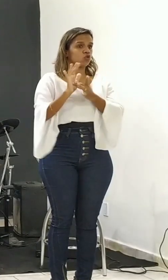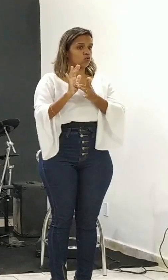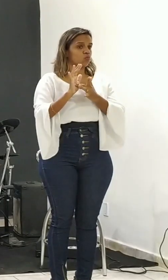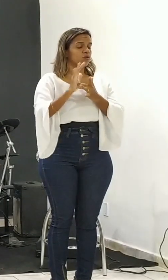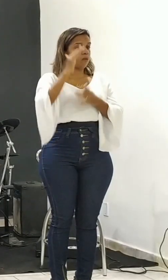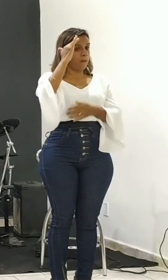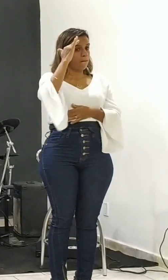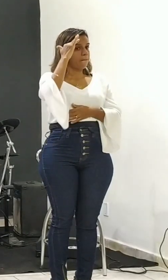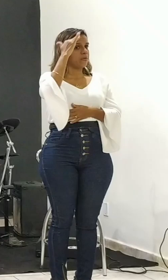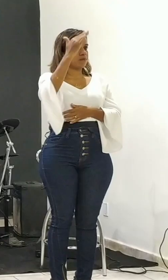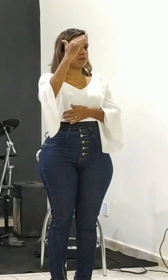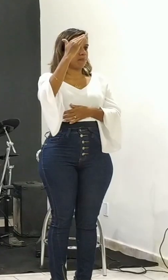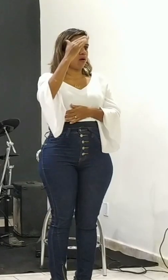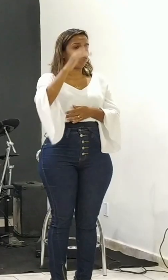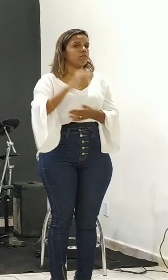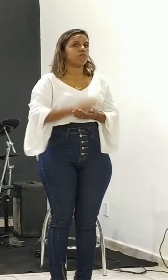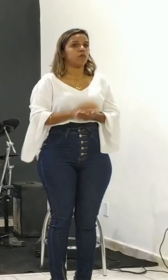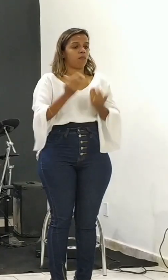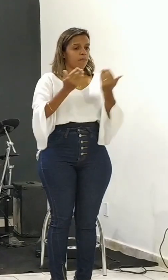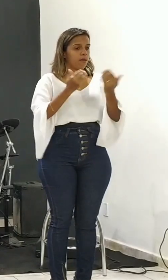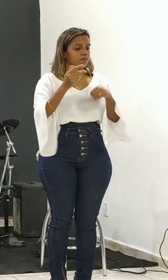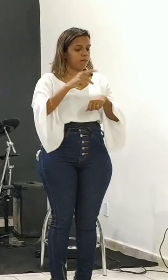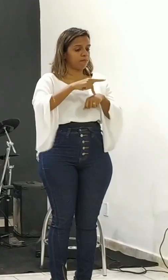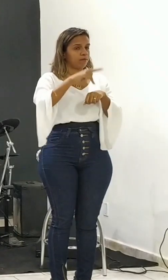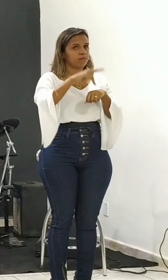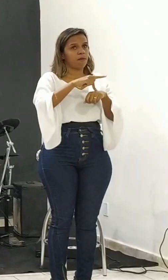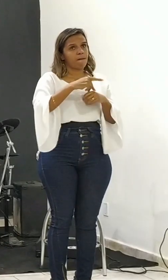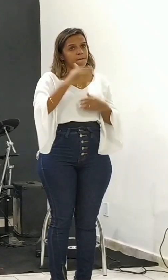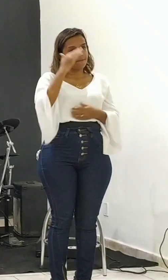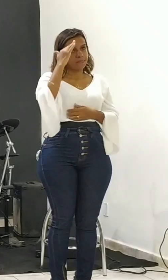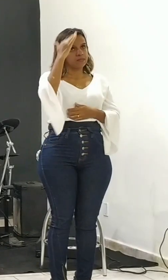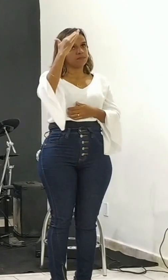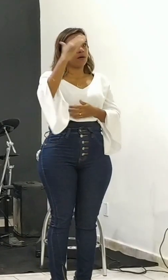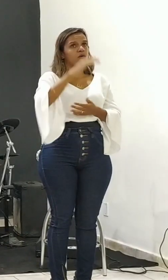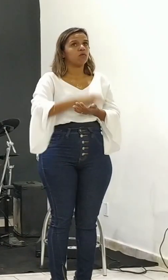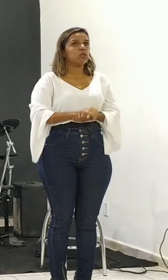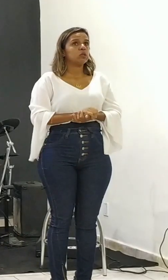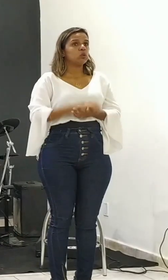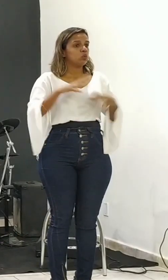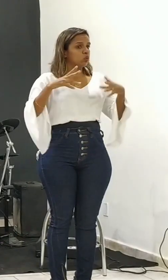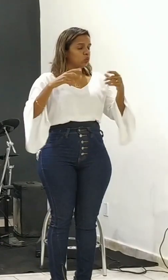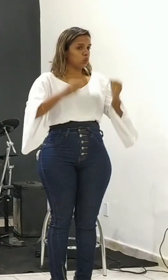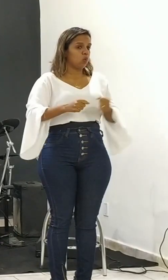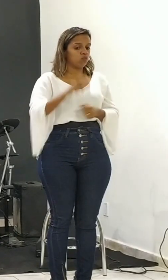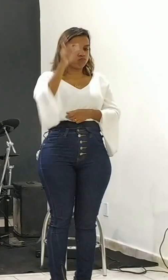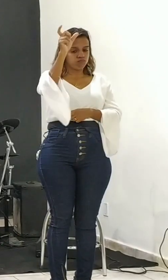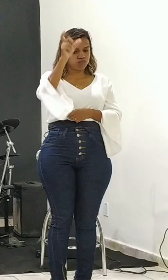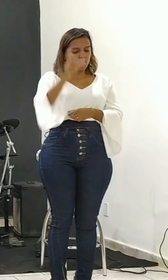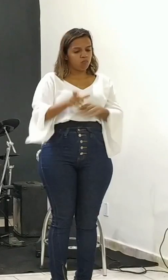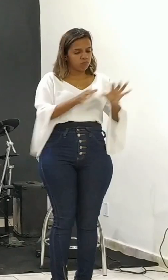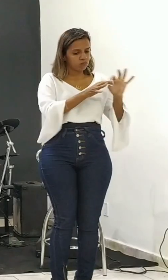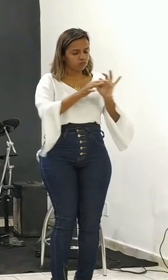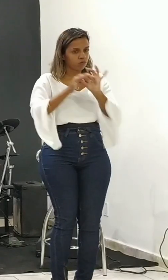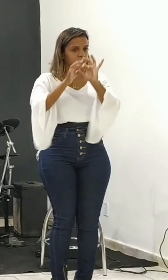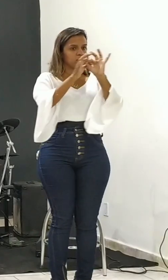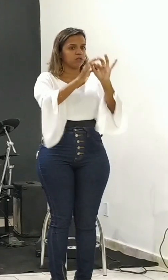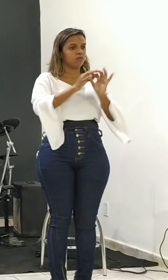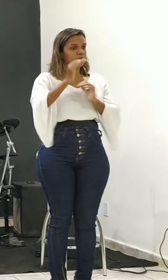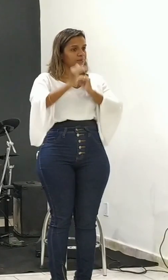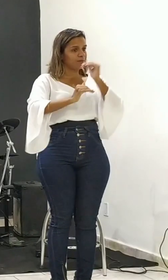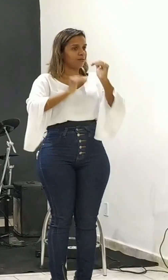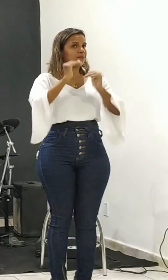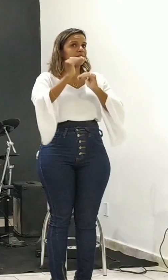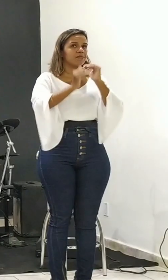esquina, no qual todo corpo, no qual todo edifício bem ajustado cresce para